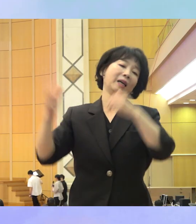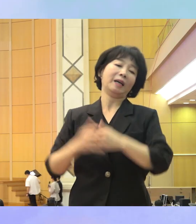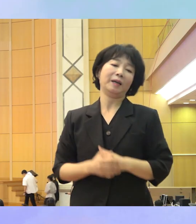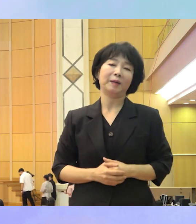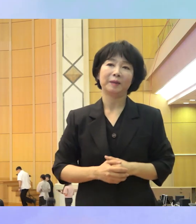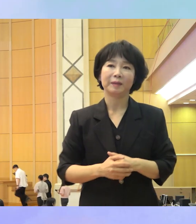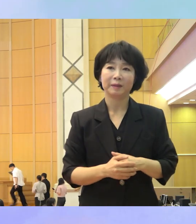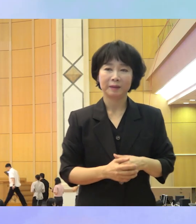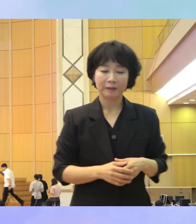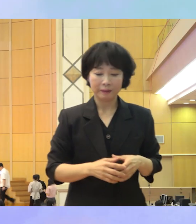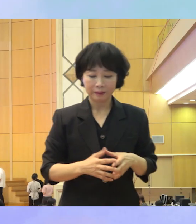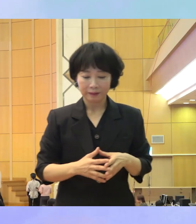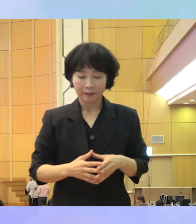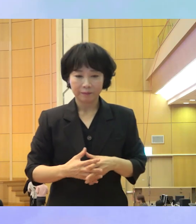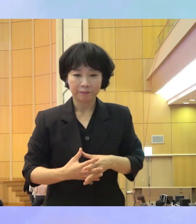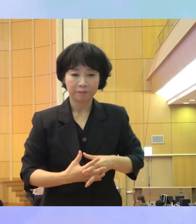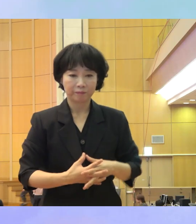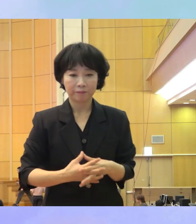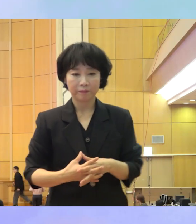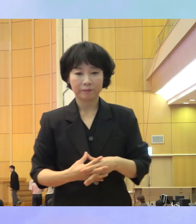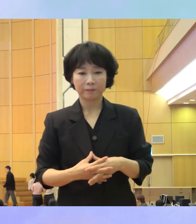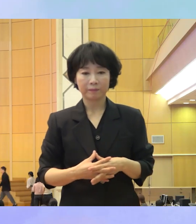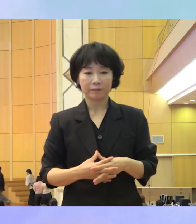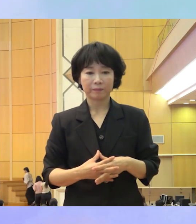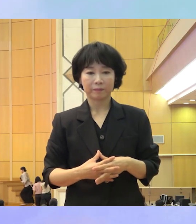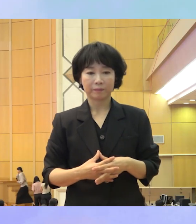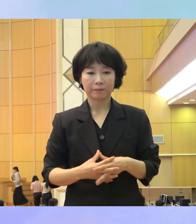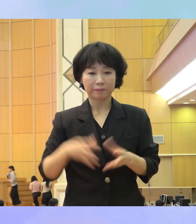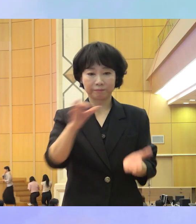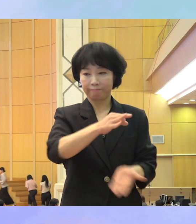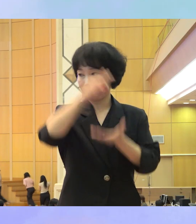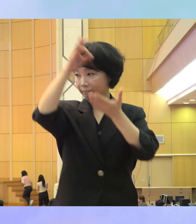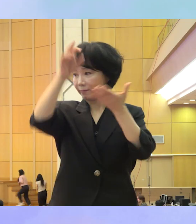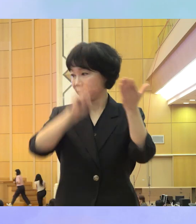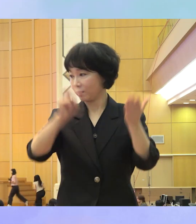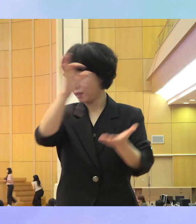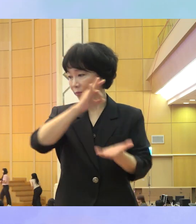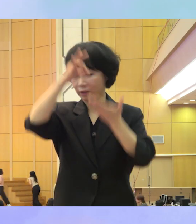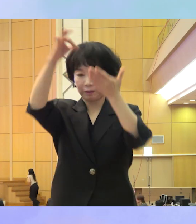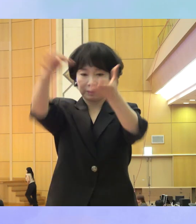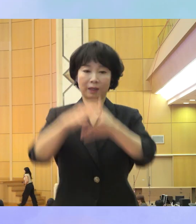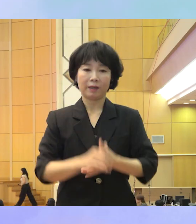155장 찬양하겠습니다. 그리고 찬양하면서 예물 드리겠습니다.